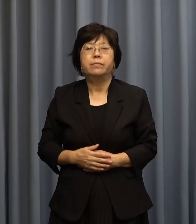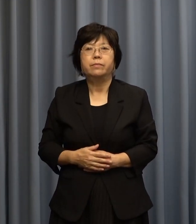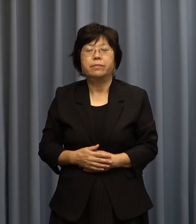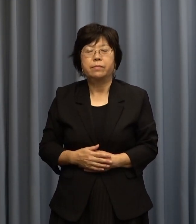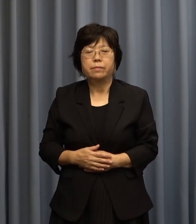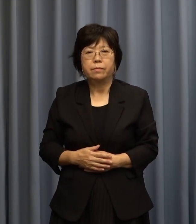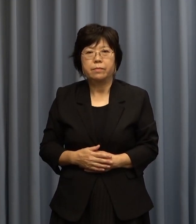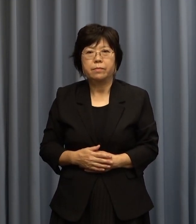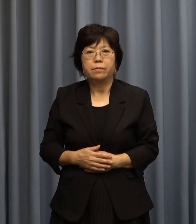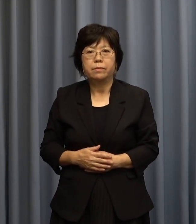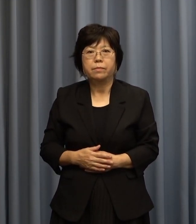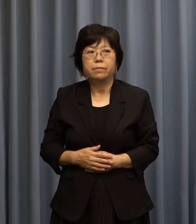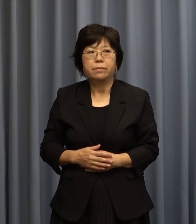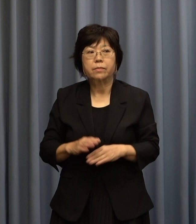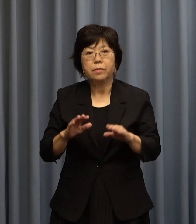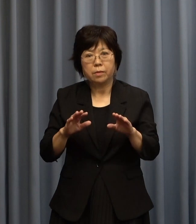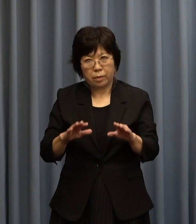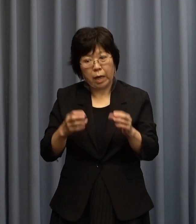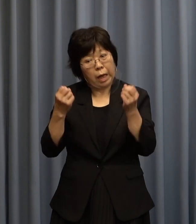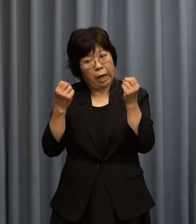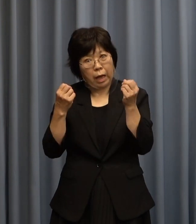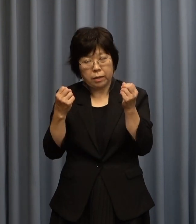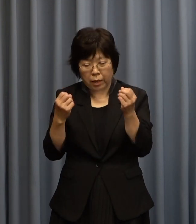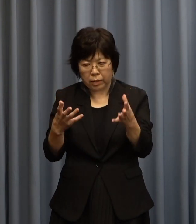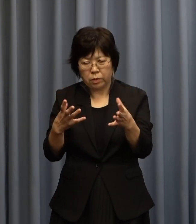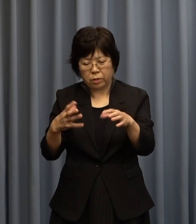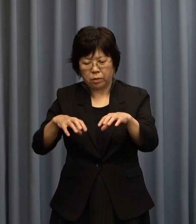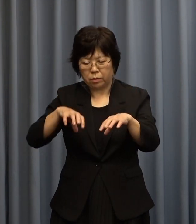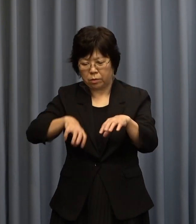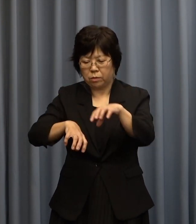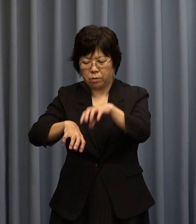新たに追加されることを検討されている3市